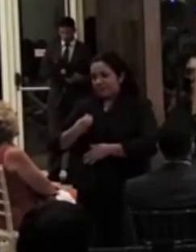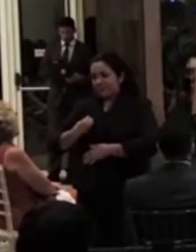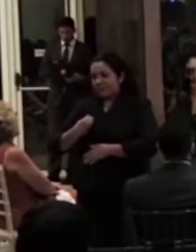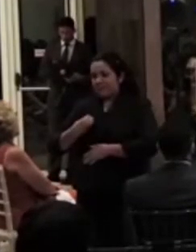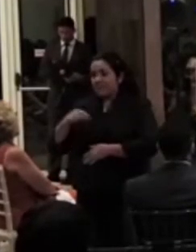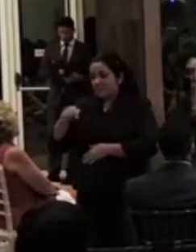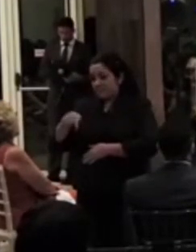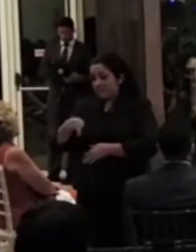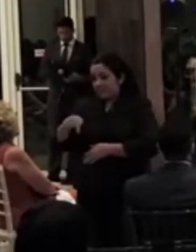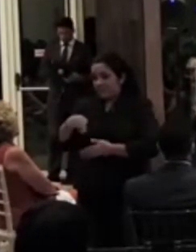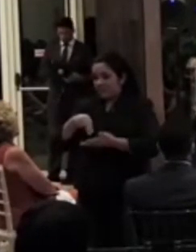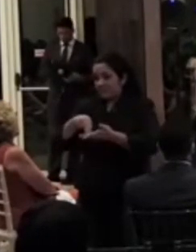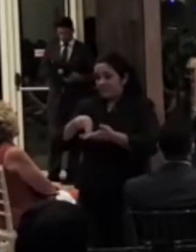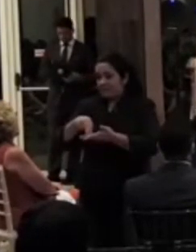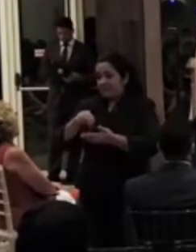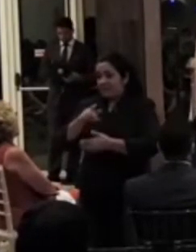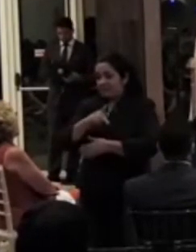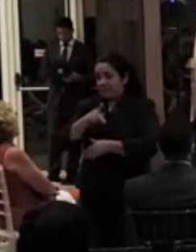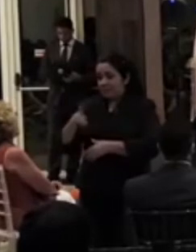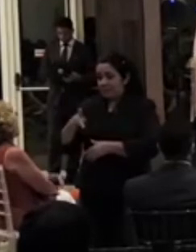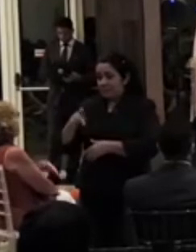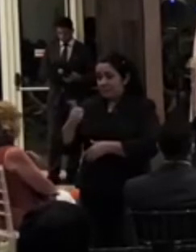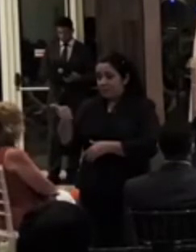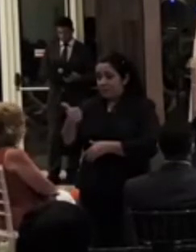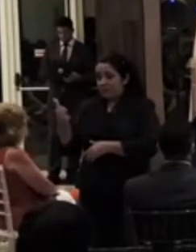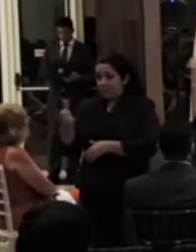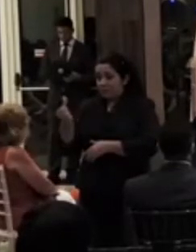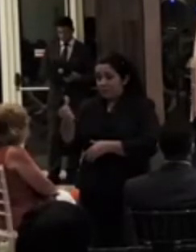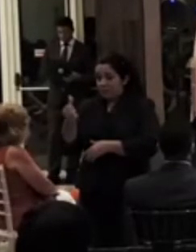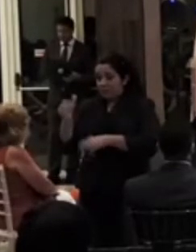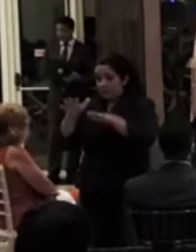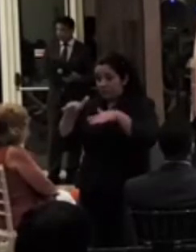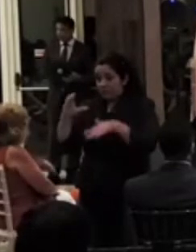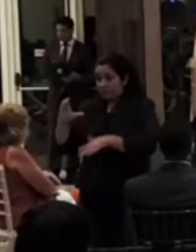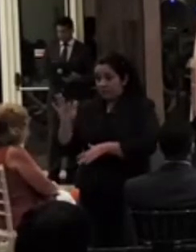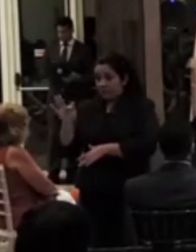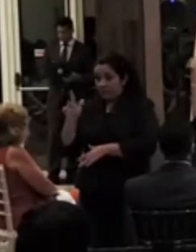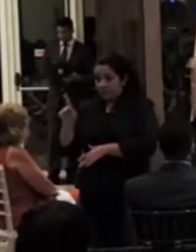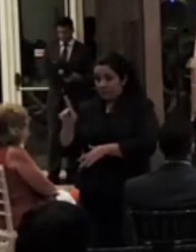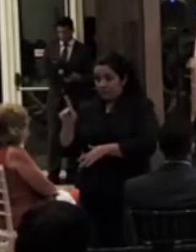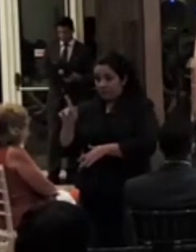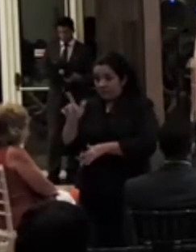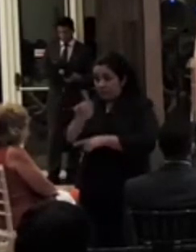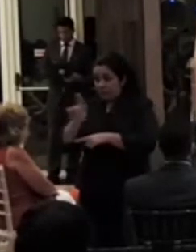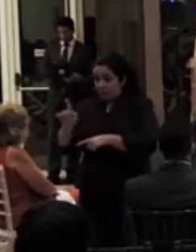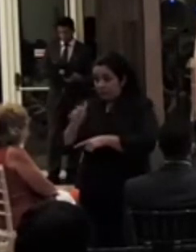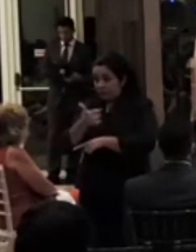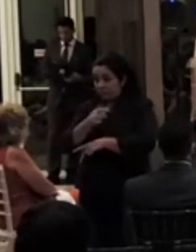evento da presidenta do 16º Plenário do CFP, gestão